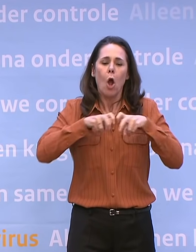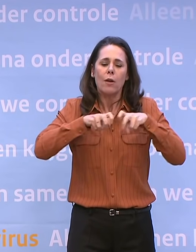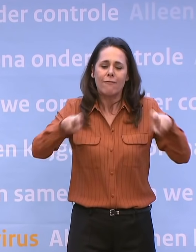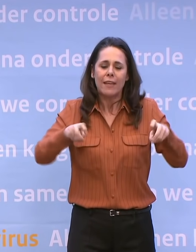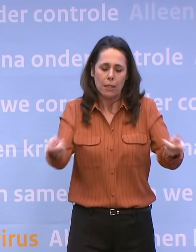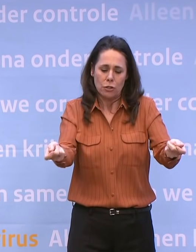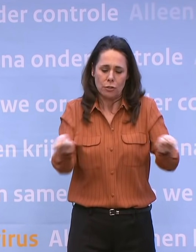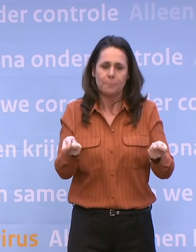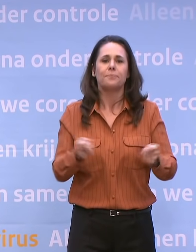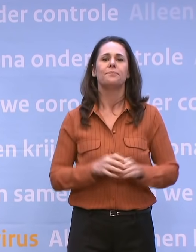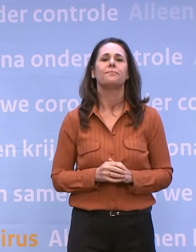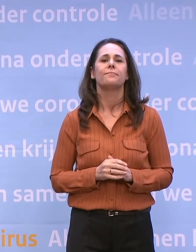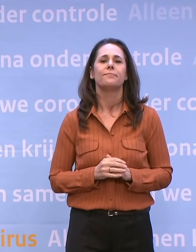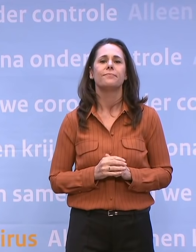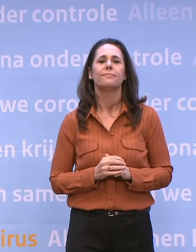onder controle.